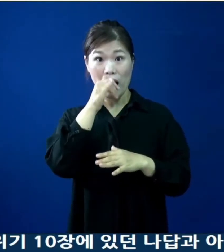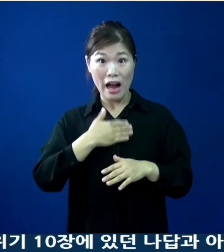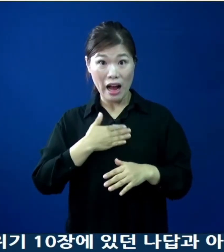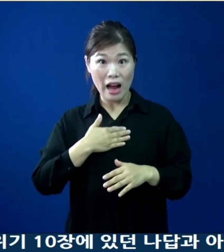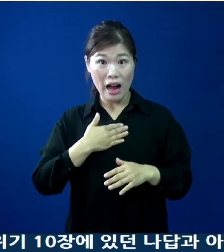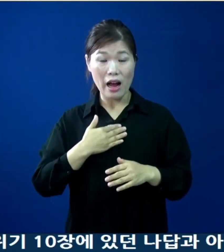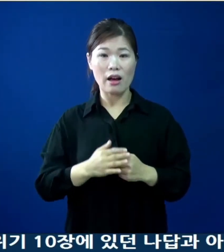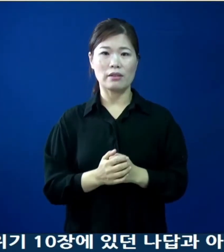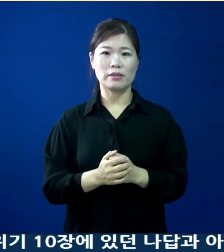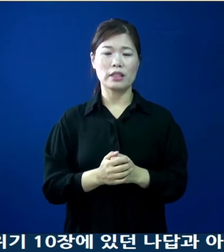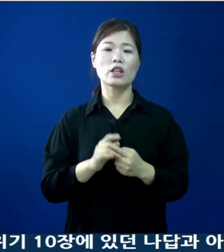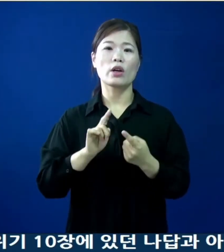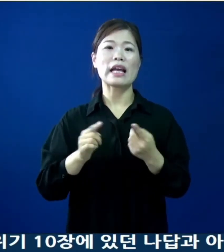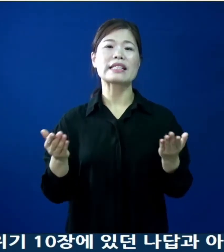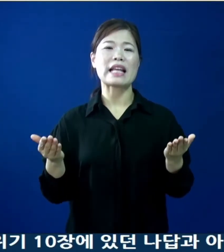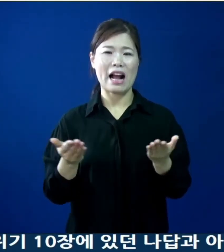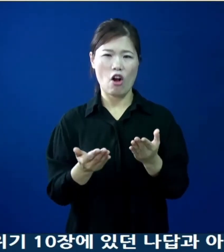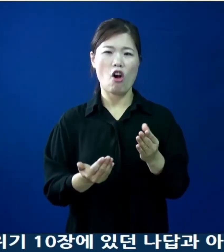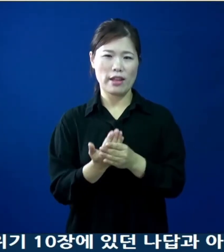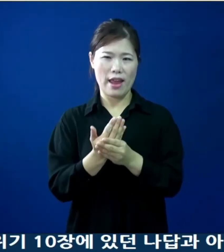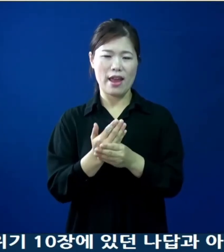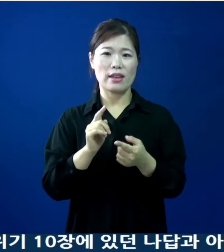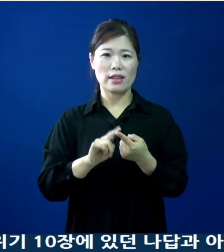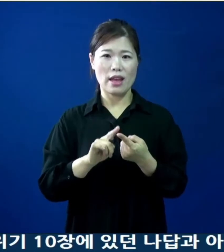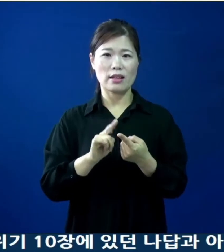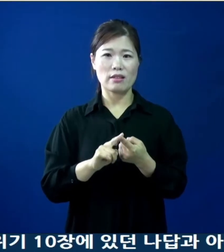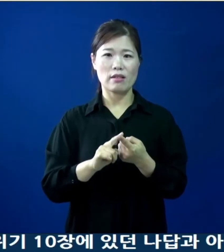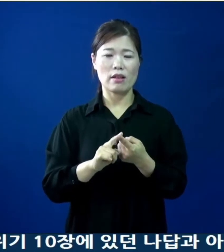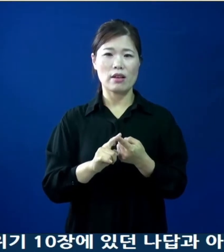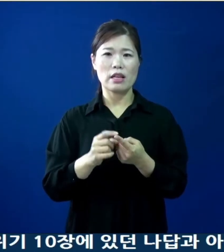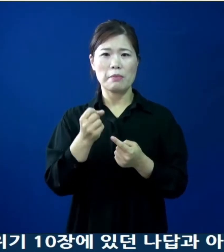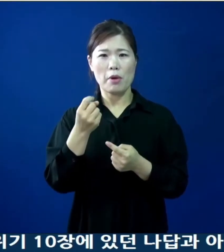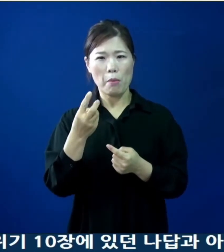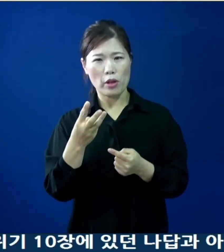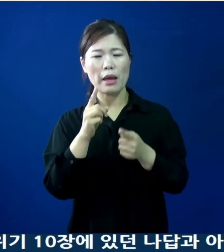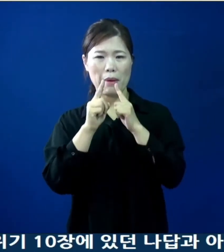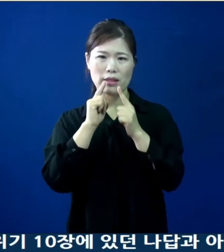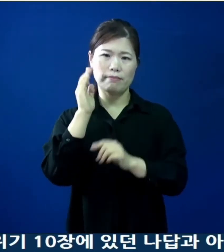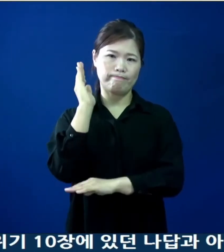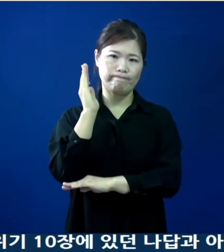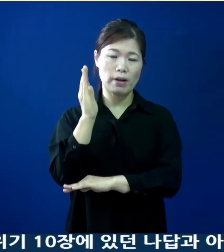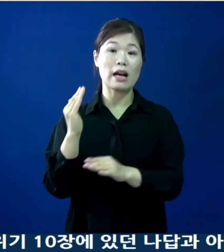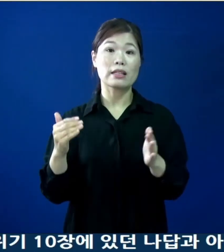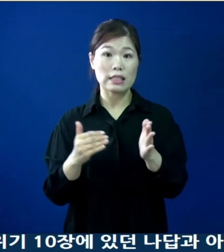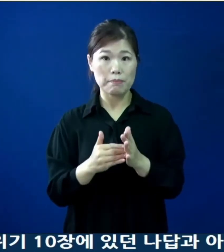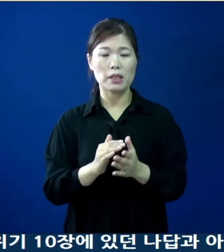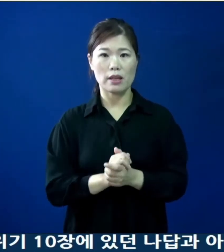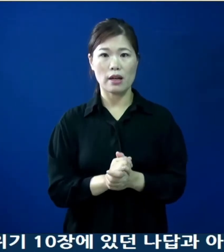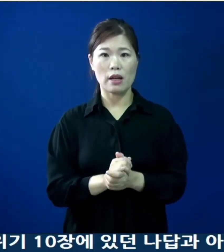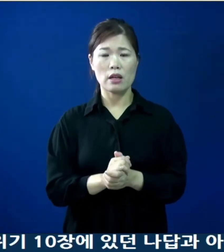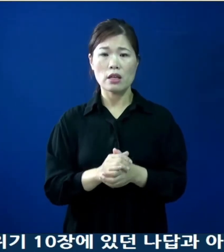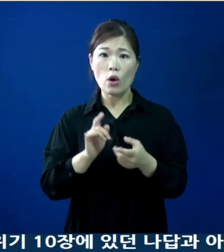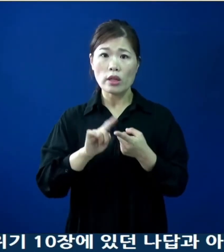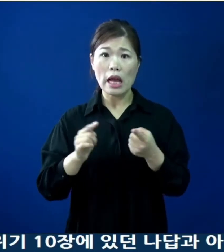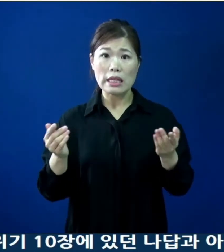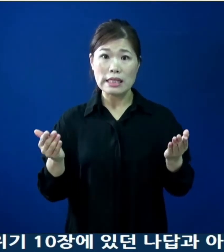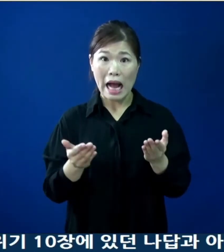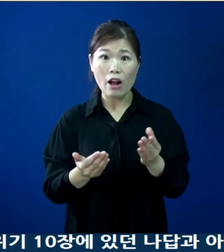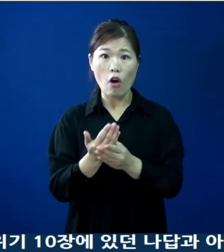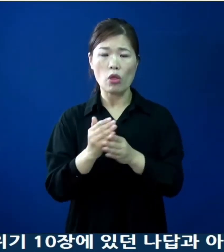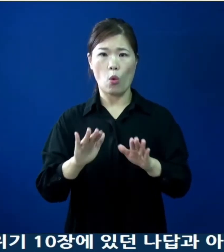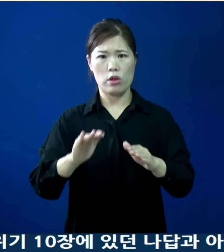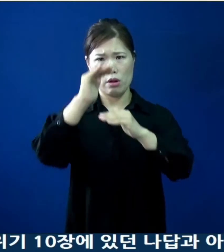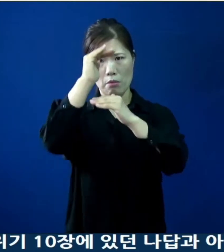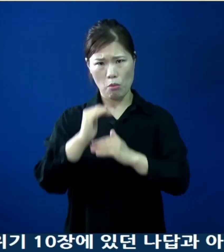겁니다. 우리 그 사건을 중심으로 몇 편의 말씀을 들어왔습니다. 그 사건과 오늘